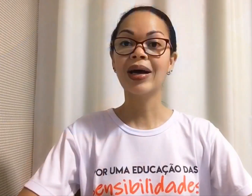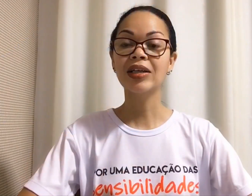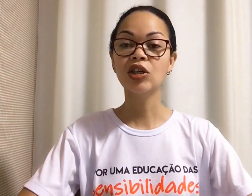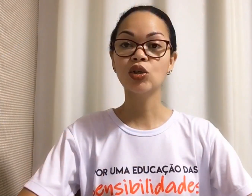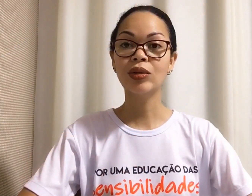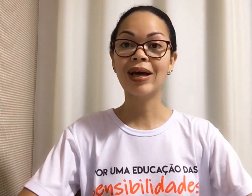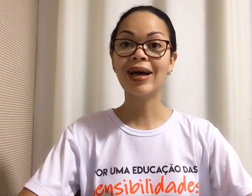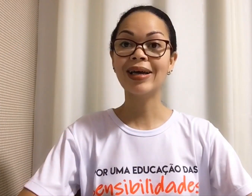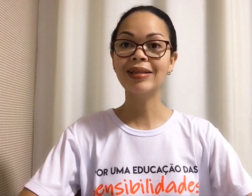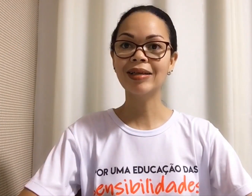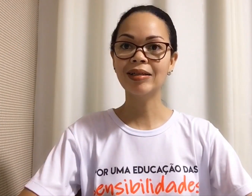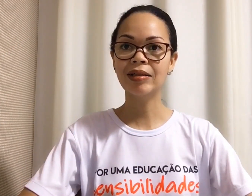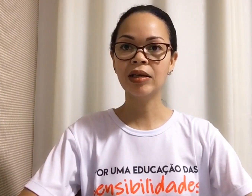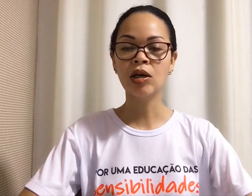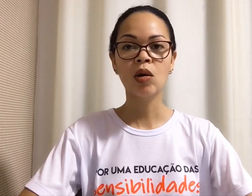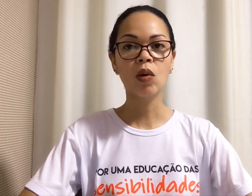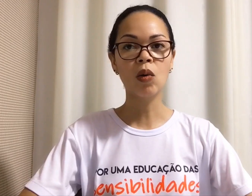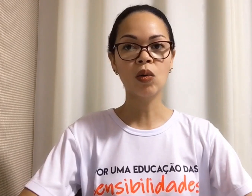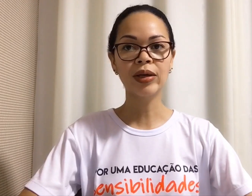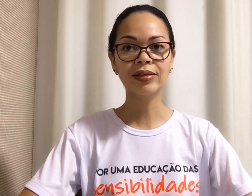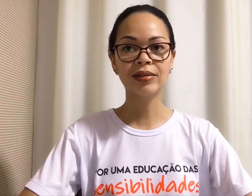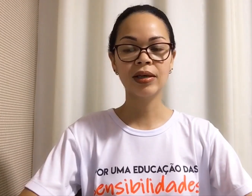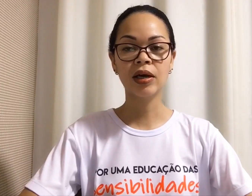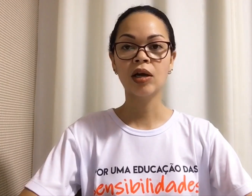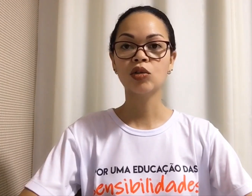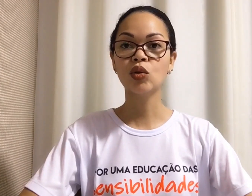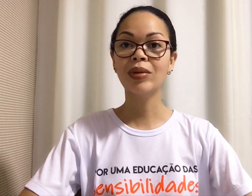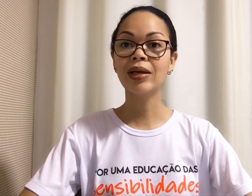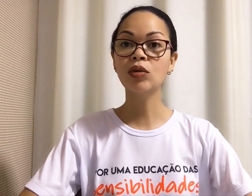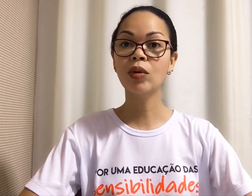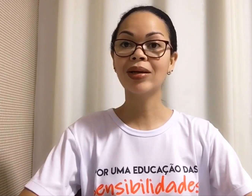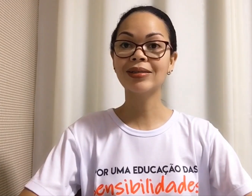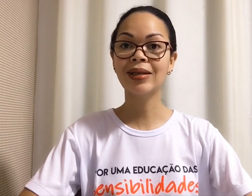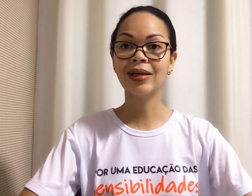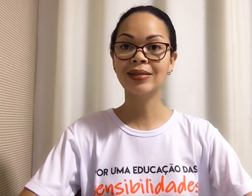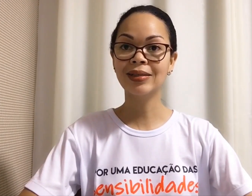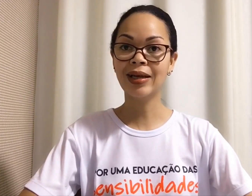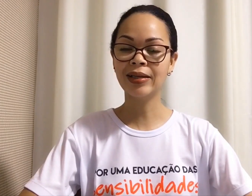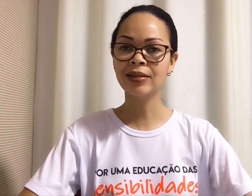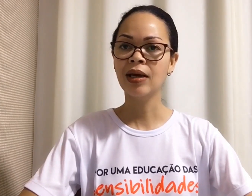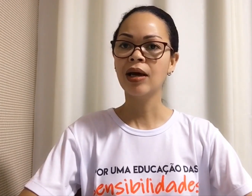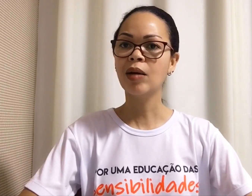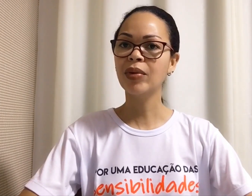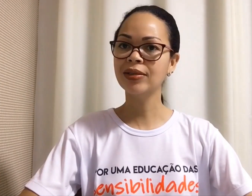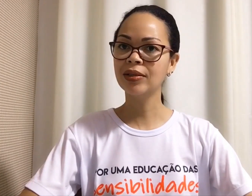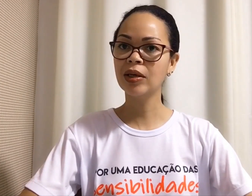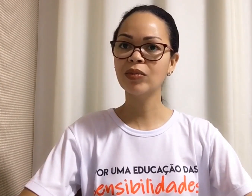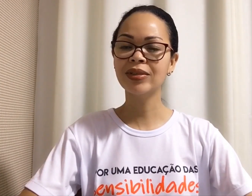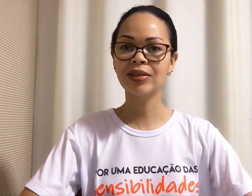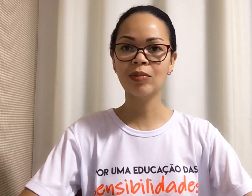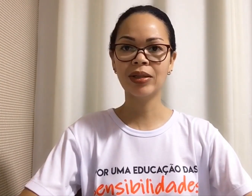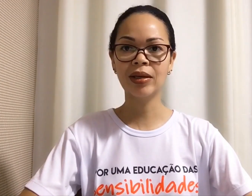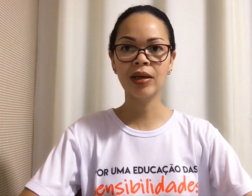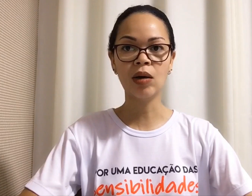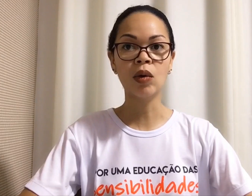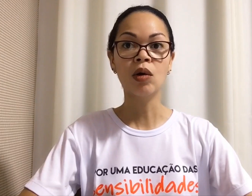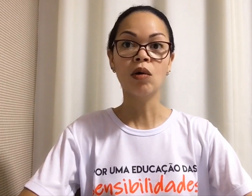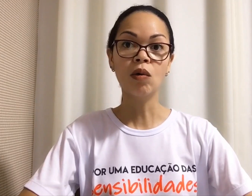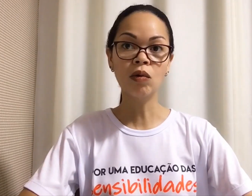Para te ajudar a entender ou conhecer sobre a língua brasileira de sinais, apresentamos esse material,